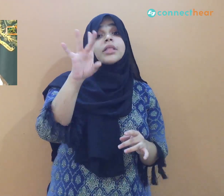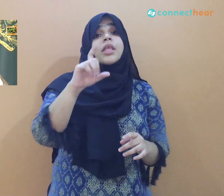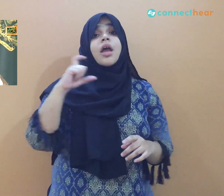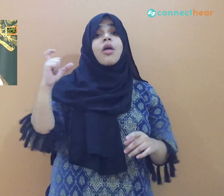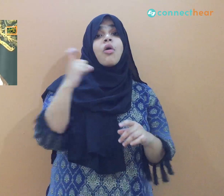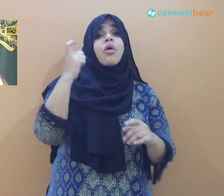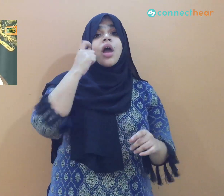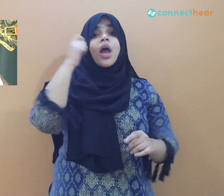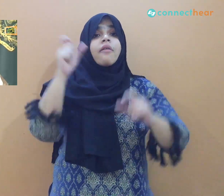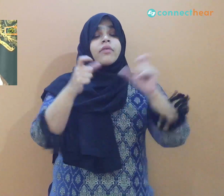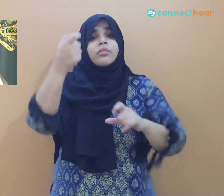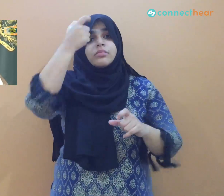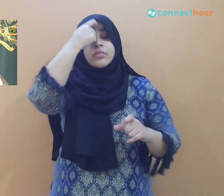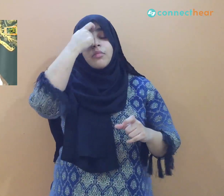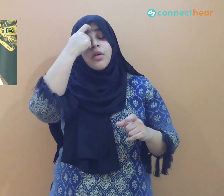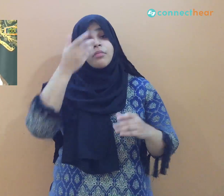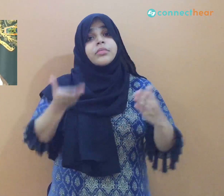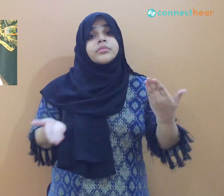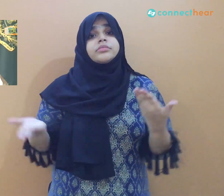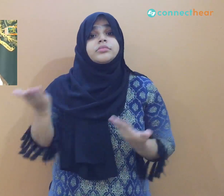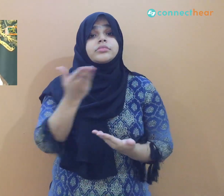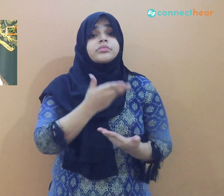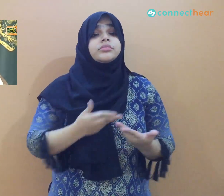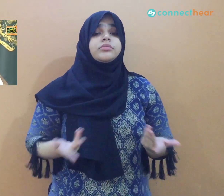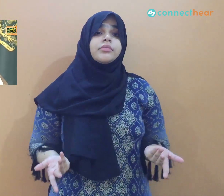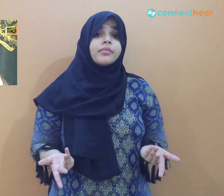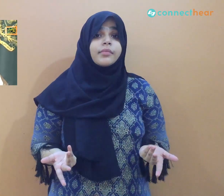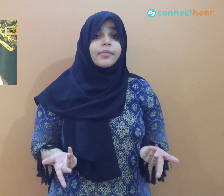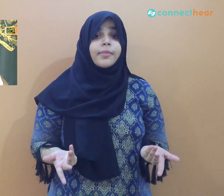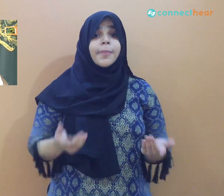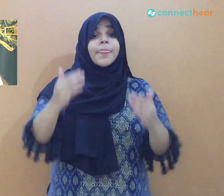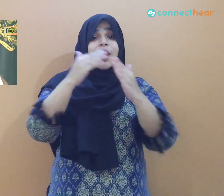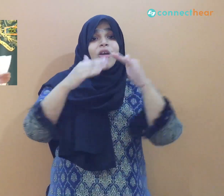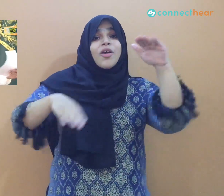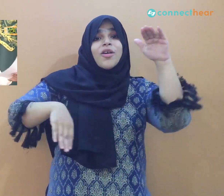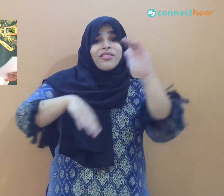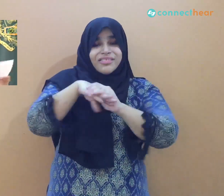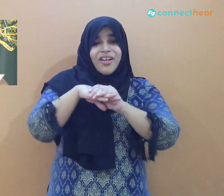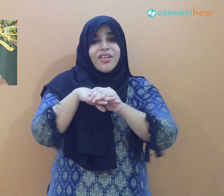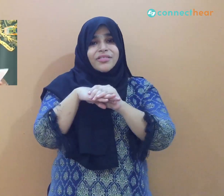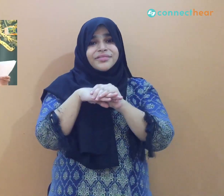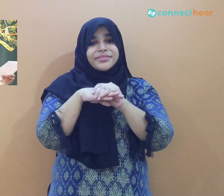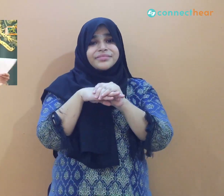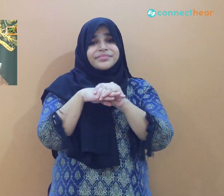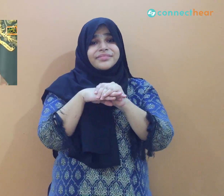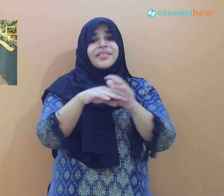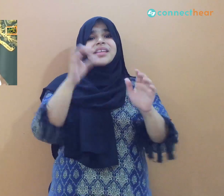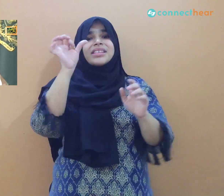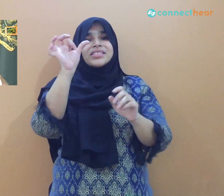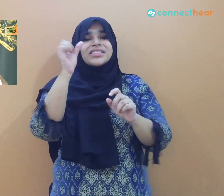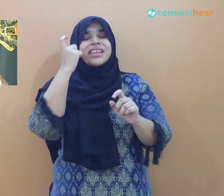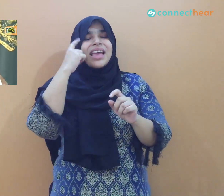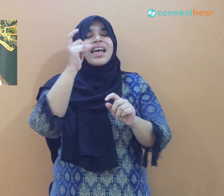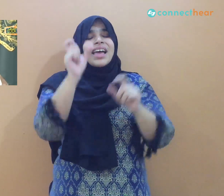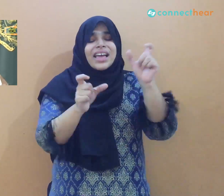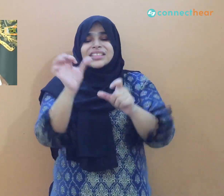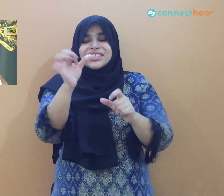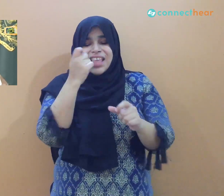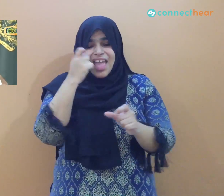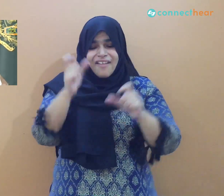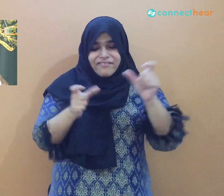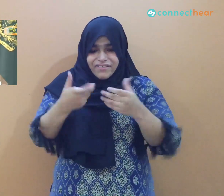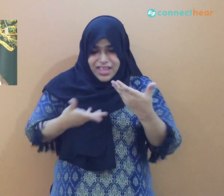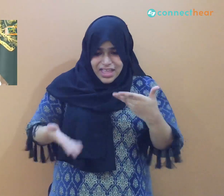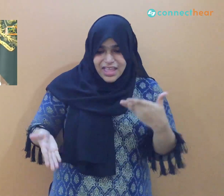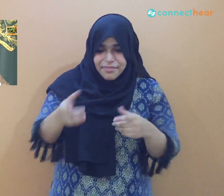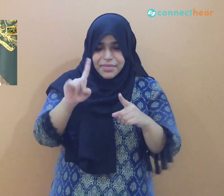کروڑ لوگ متاثر ہیں آج پاکستان میں۔ اگر گھر میں آپ ایک پورے گھر میں 6 کی بھی ایوریج لگا لیں